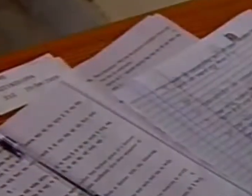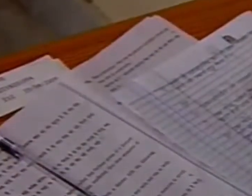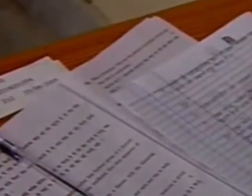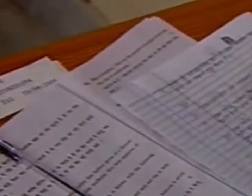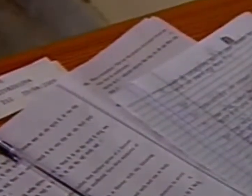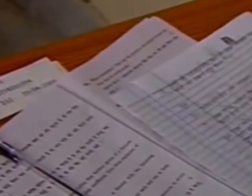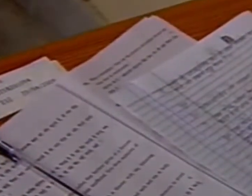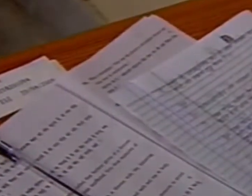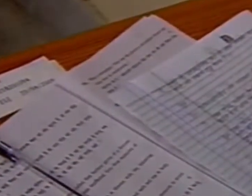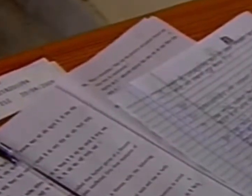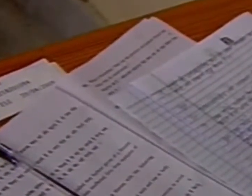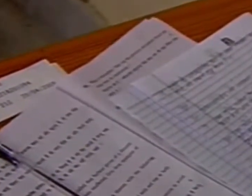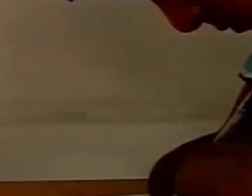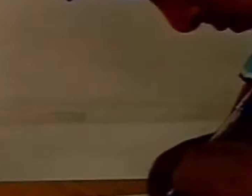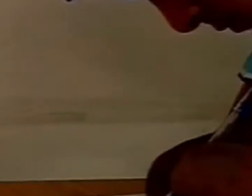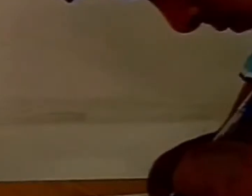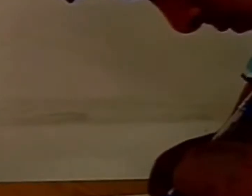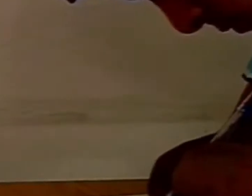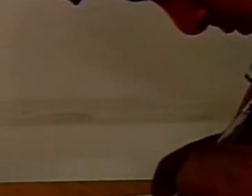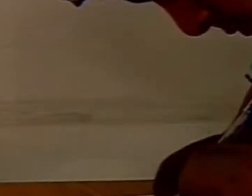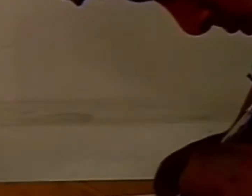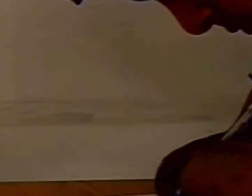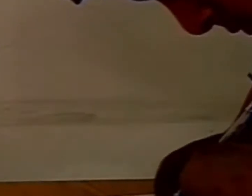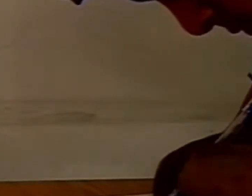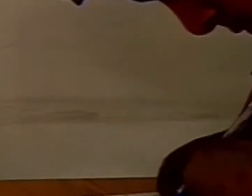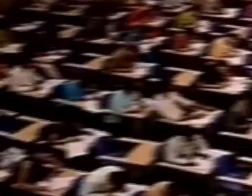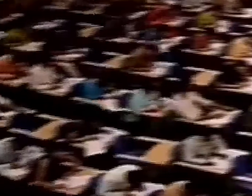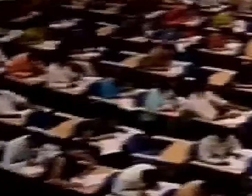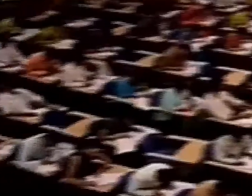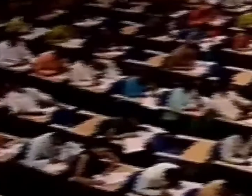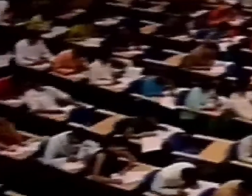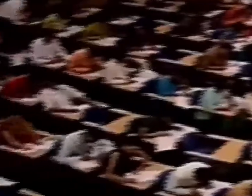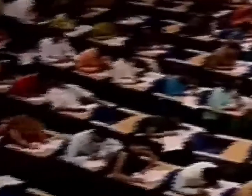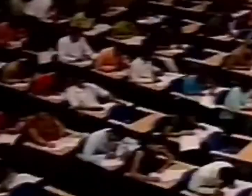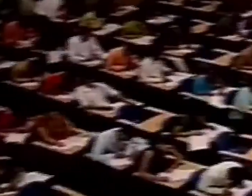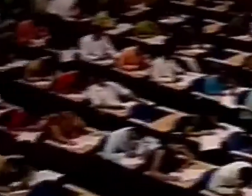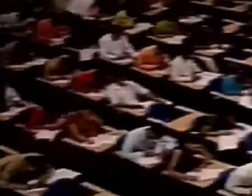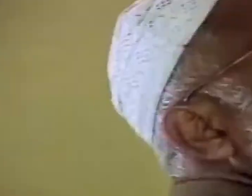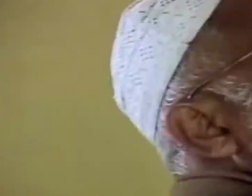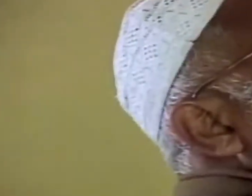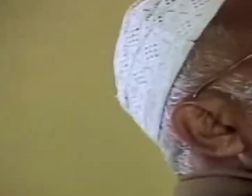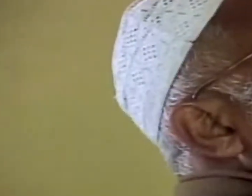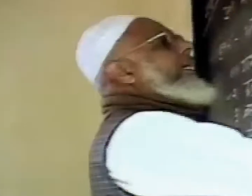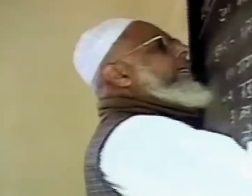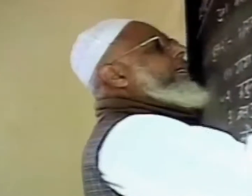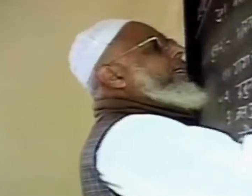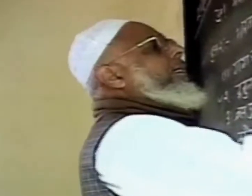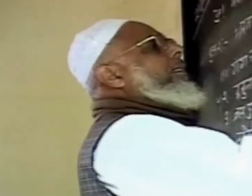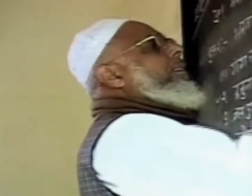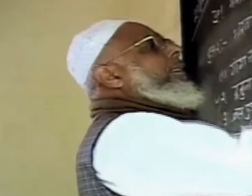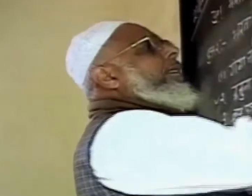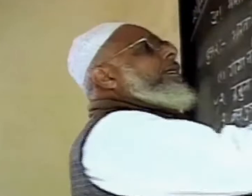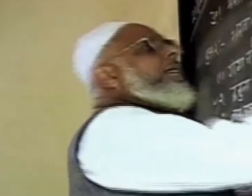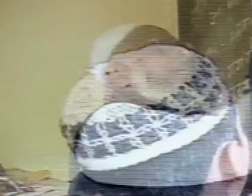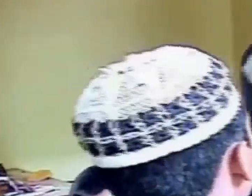फिर। शिक्षा परीक्षा का अवसर एक बार ही क्यों